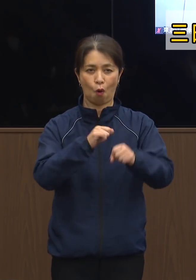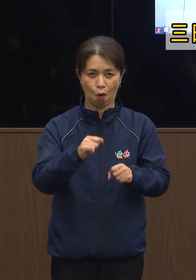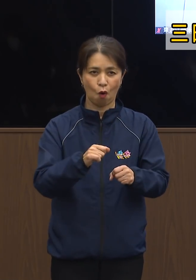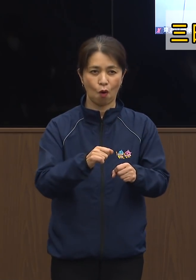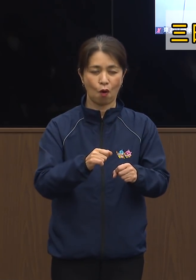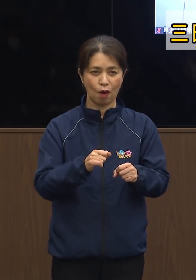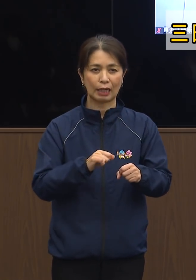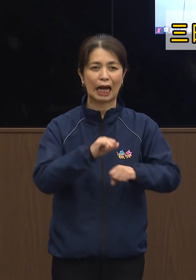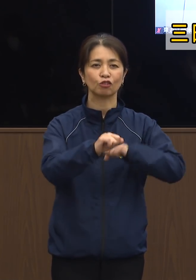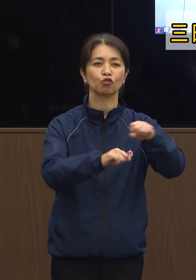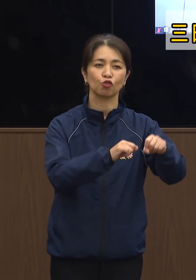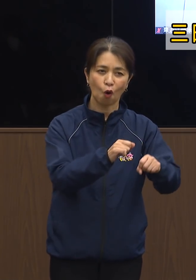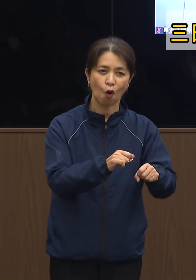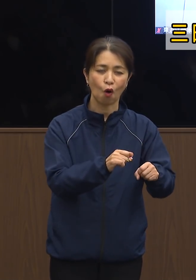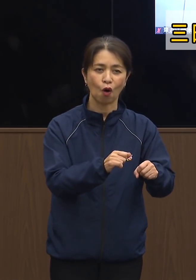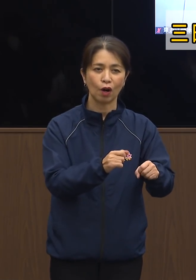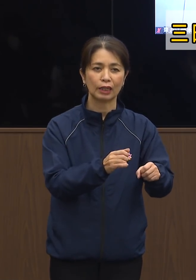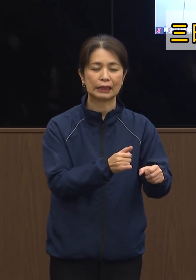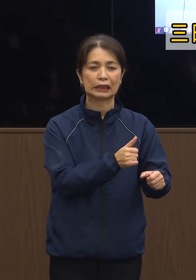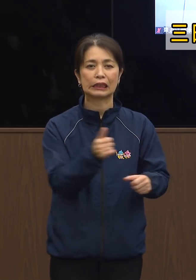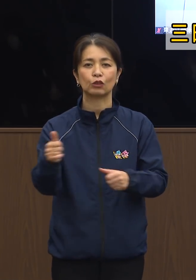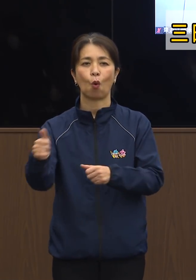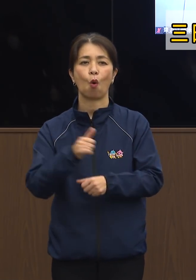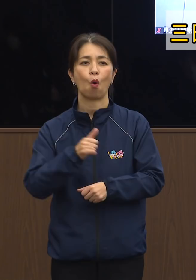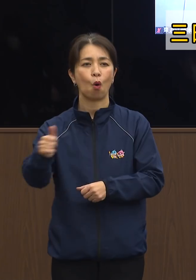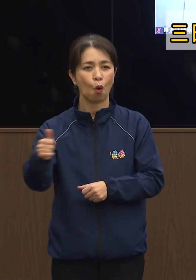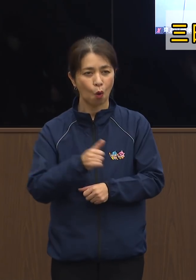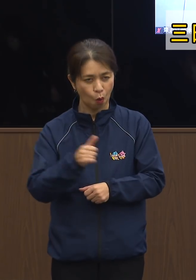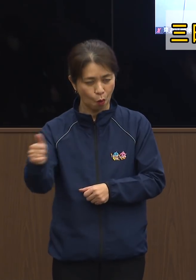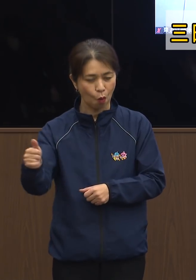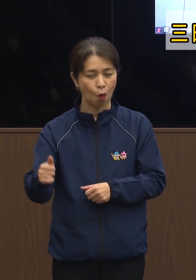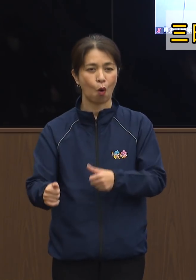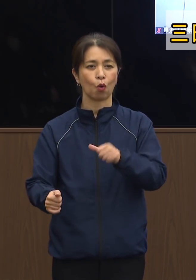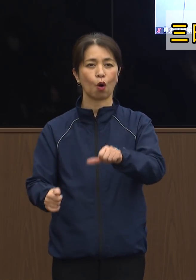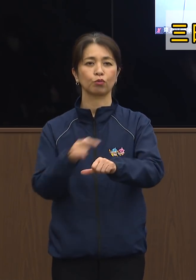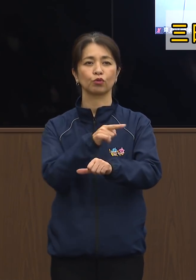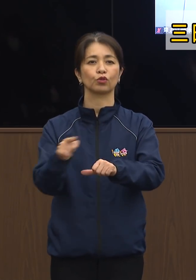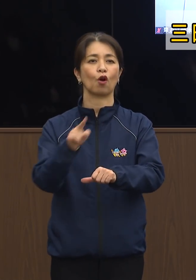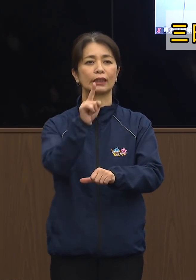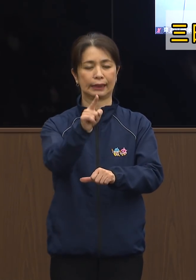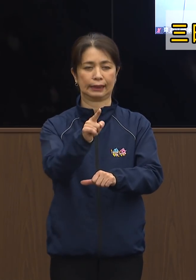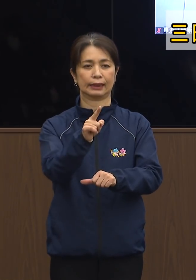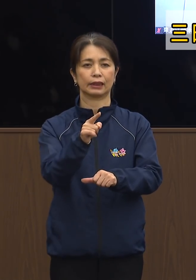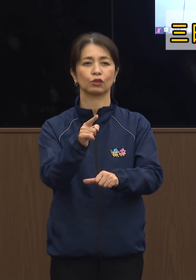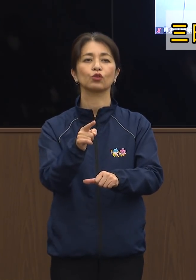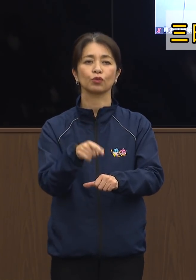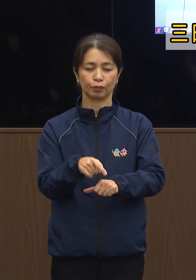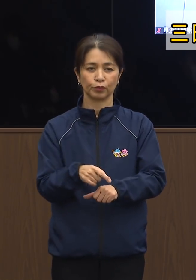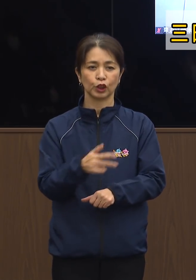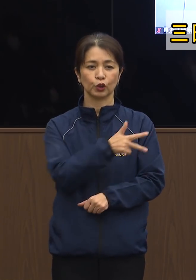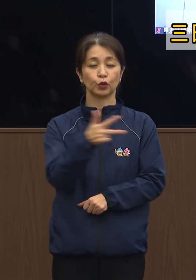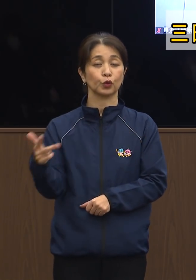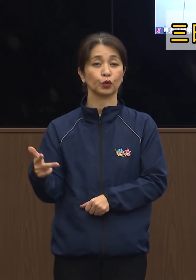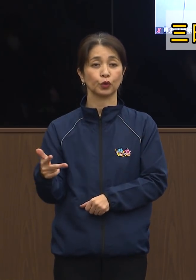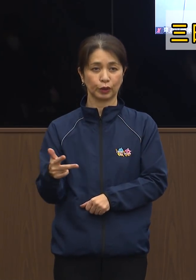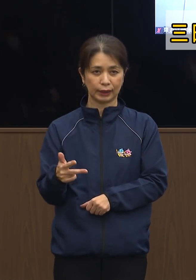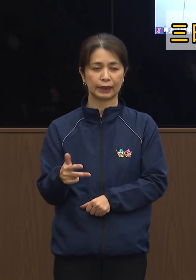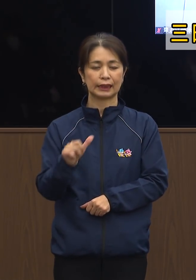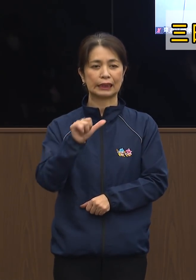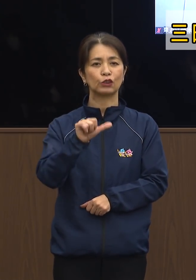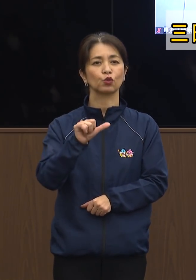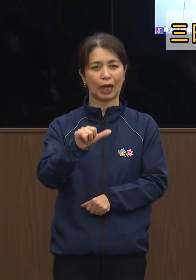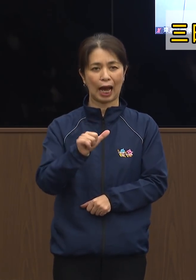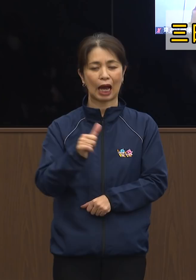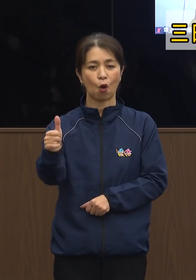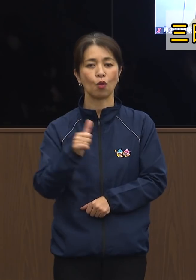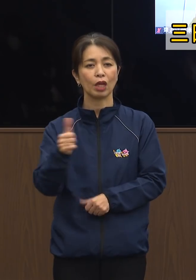を5分の1にするということといたします。例えば週5日通っている仕事を1日